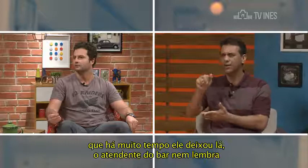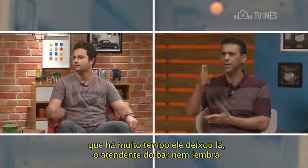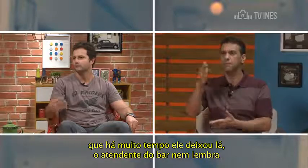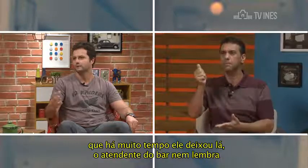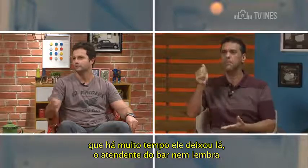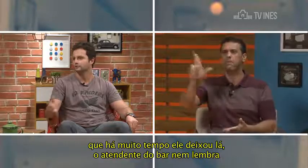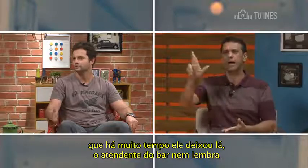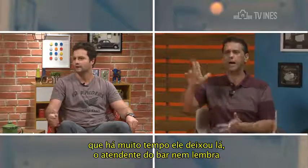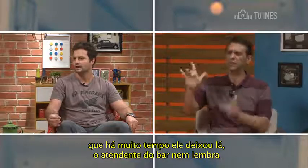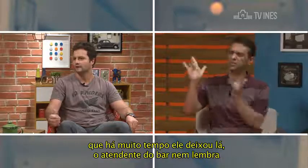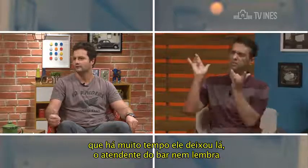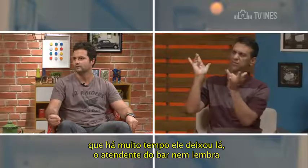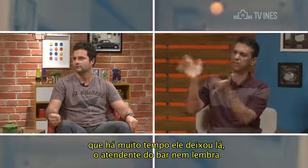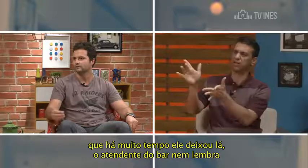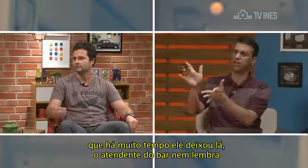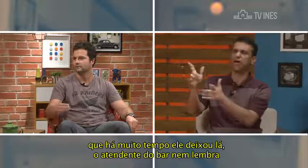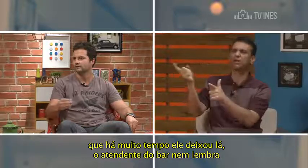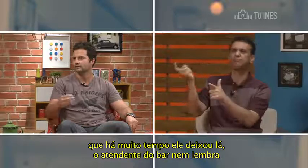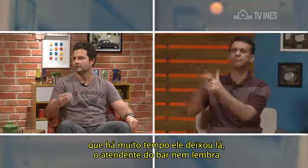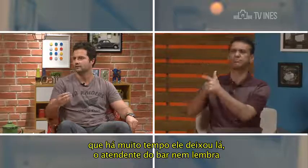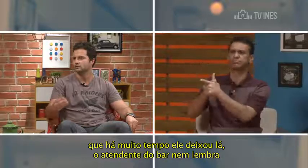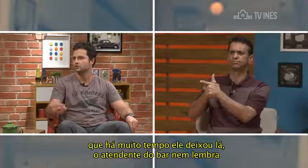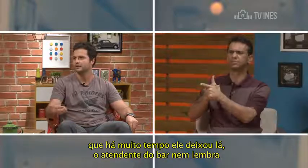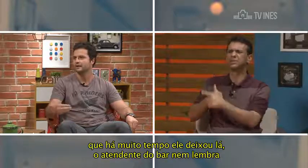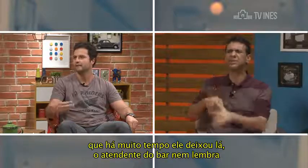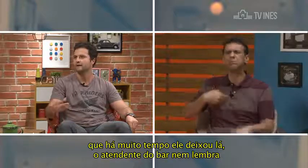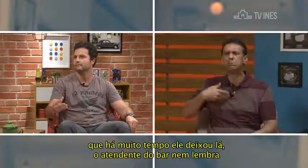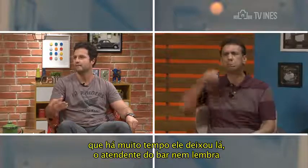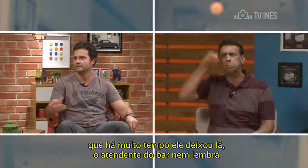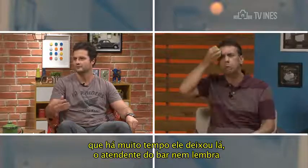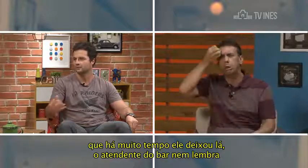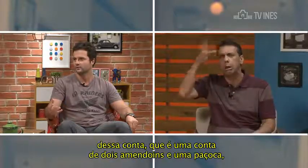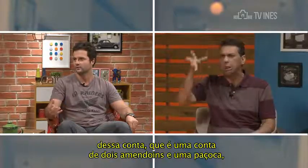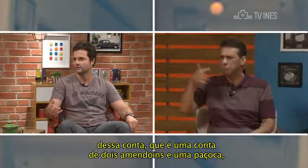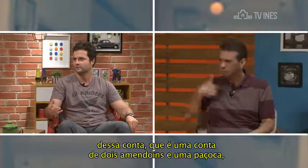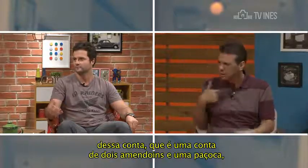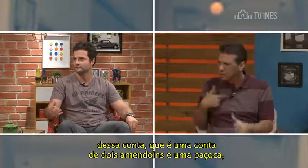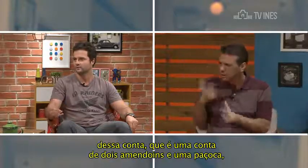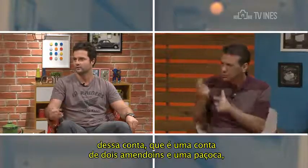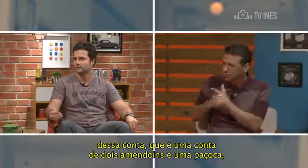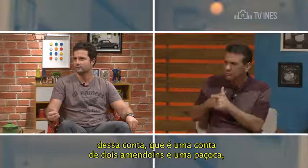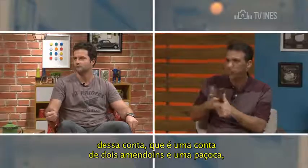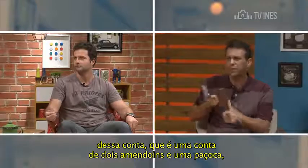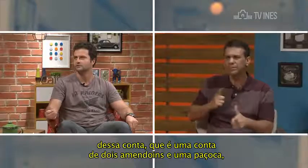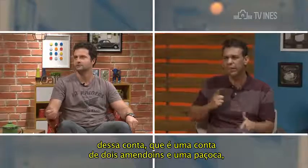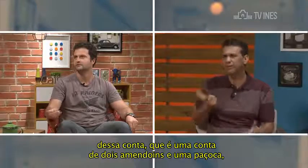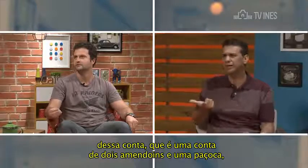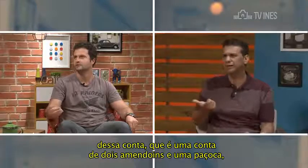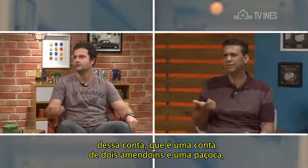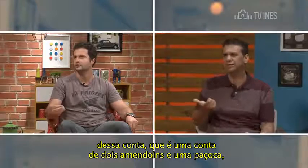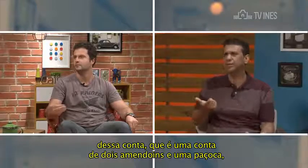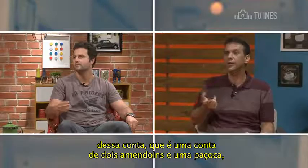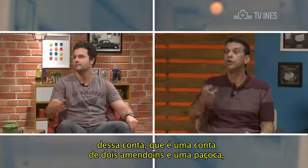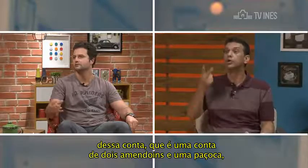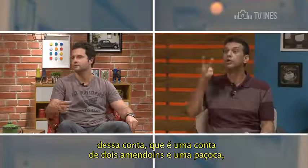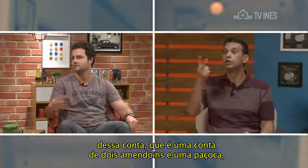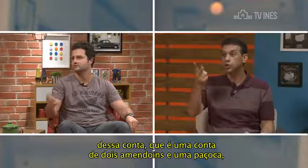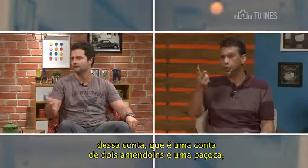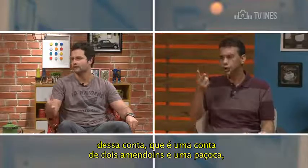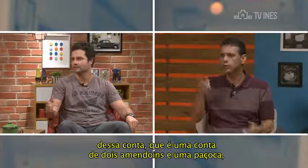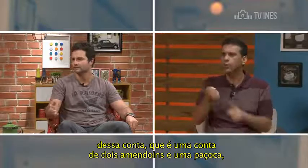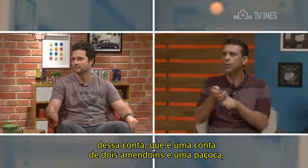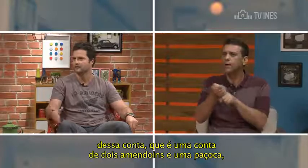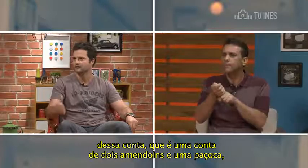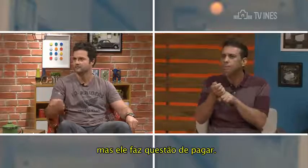que há muito tempo ele deixou lá, que o atendente do bar nem lembra dessa conta, e é uma conta de 2 amendoins e